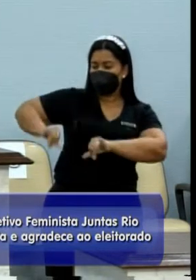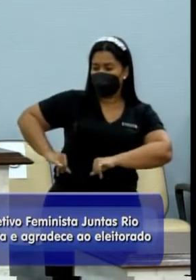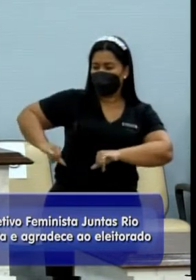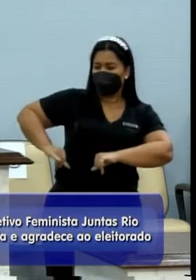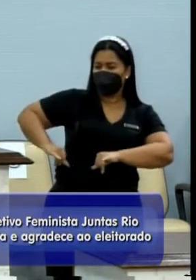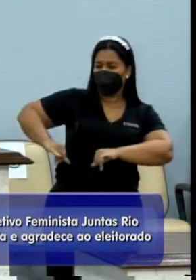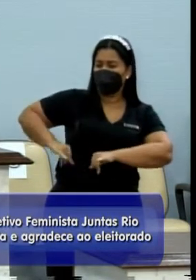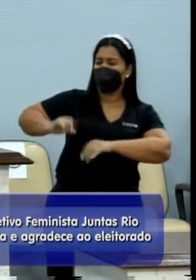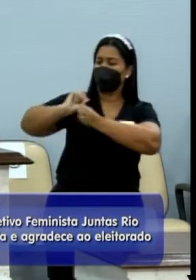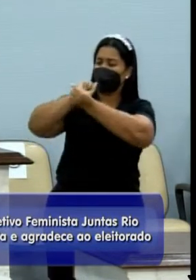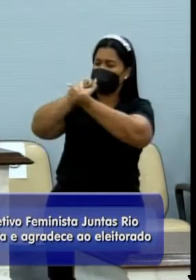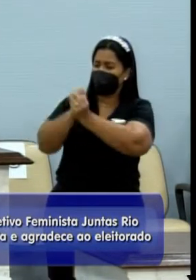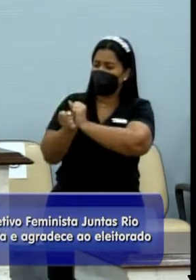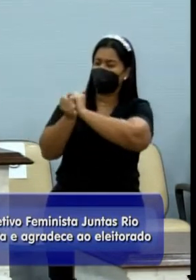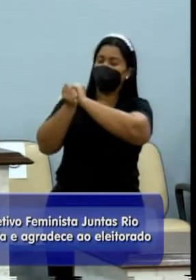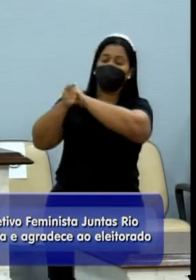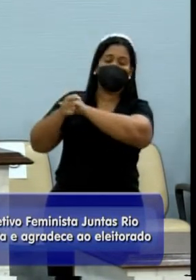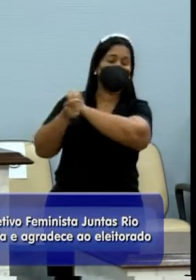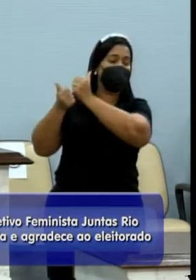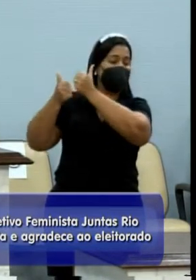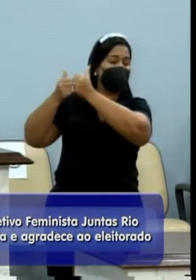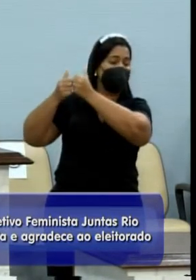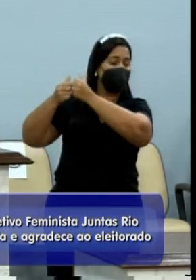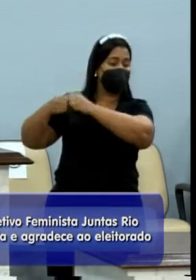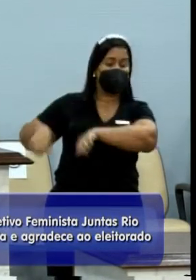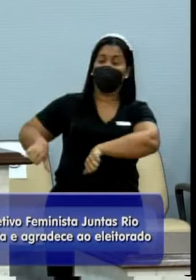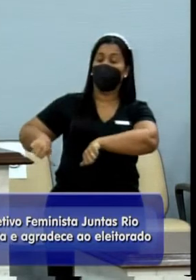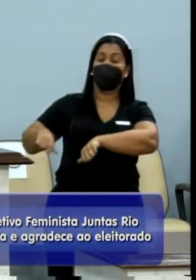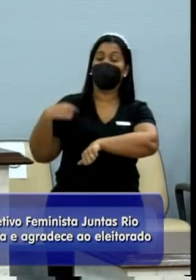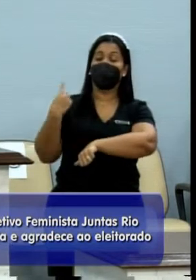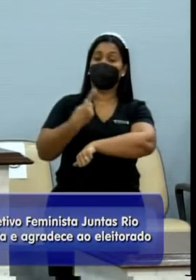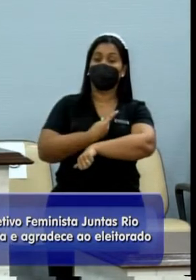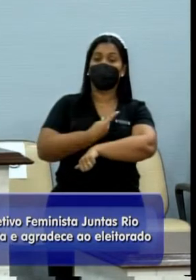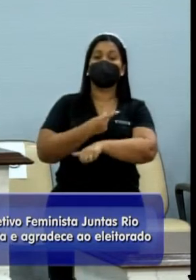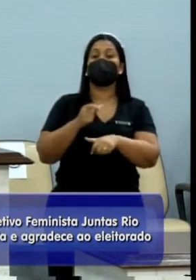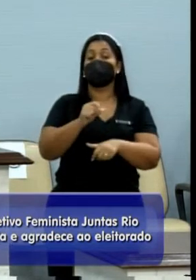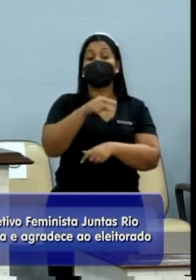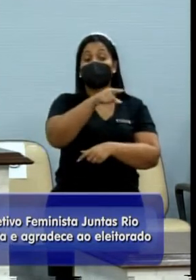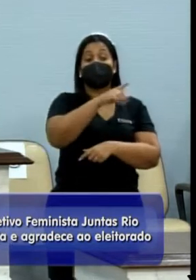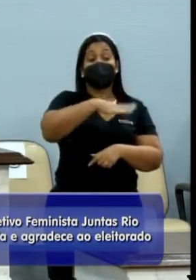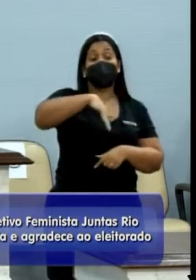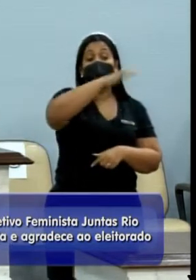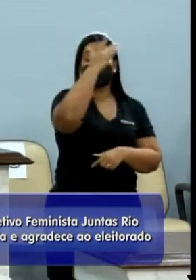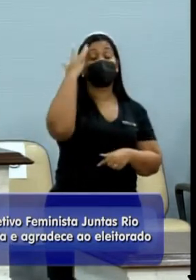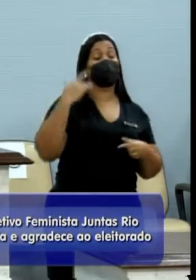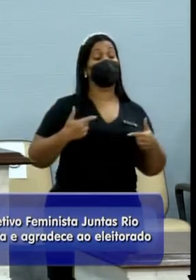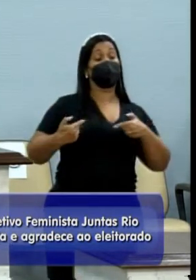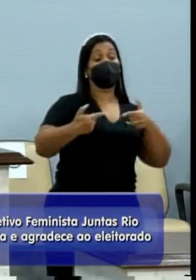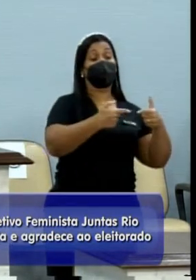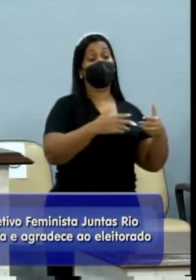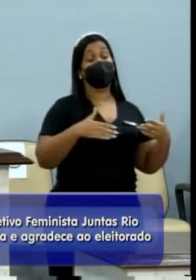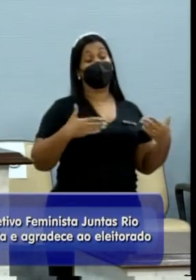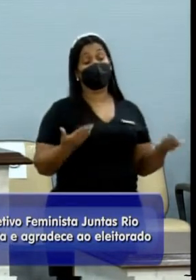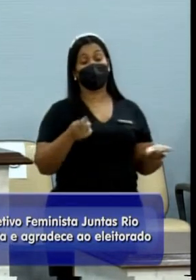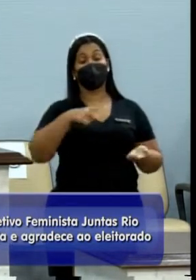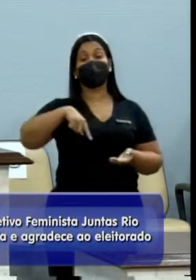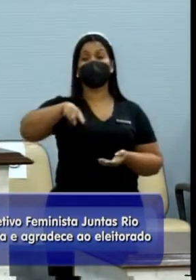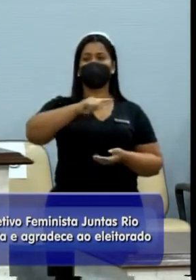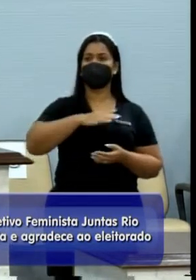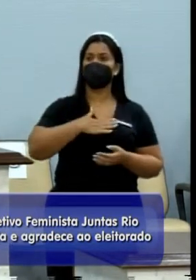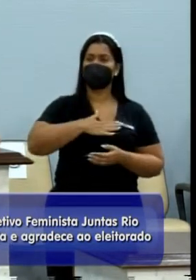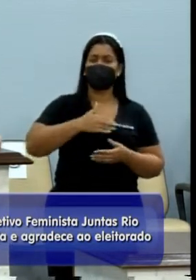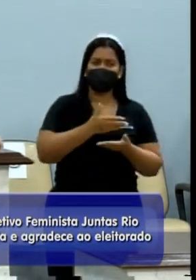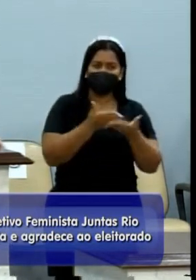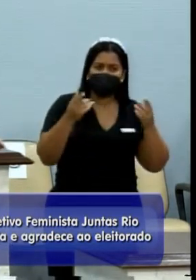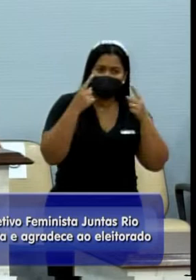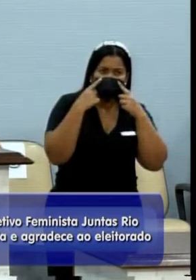nas senzalas foi muito pior, talvez, até do que os campos de concentração. Então, meus caros, todos que